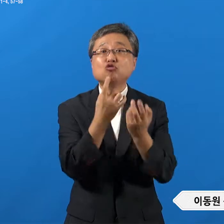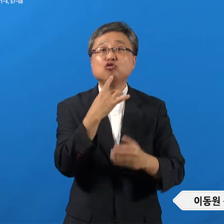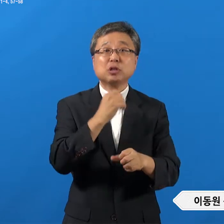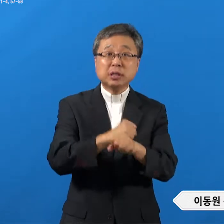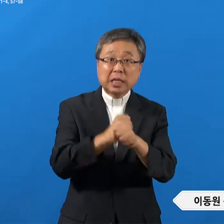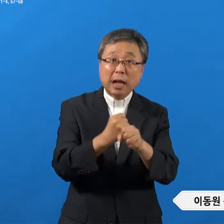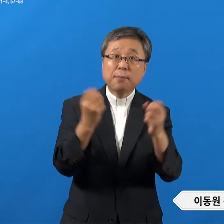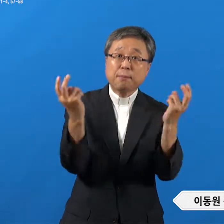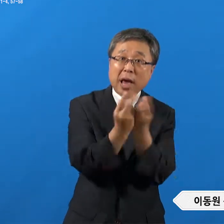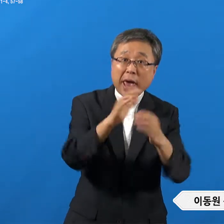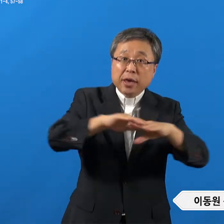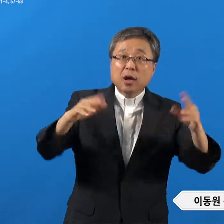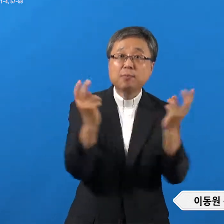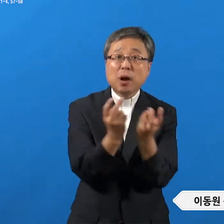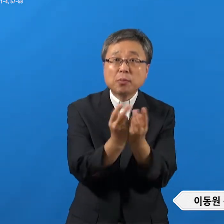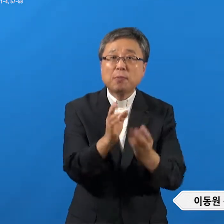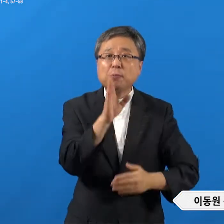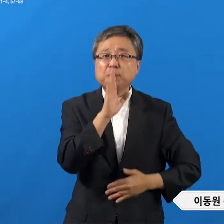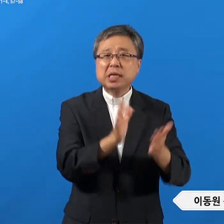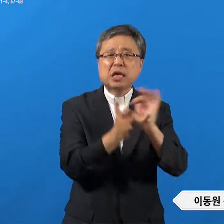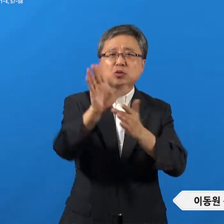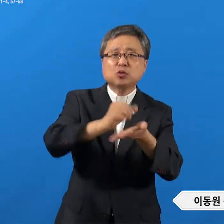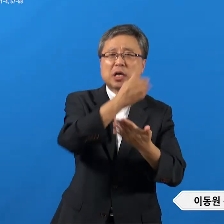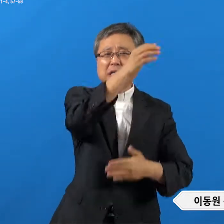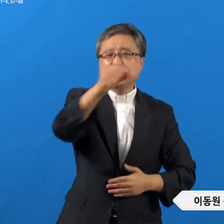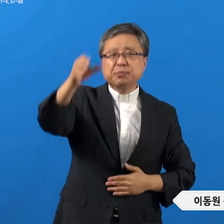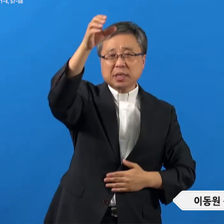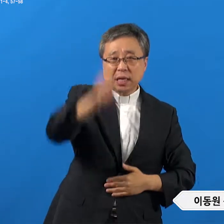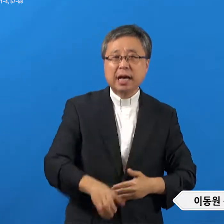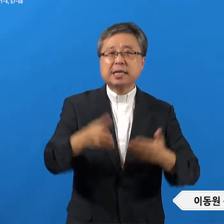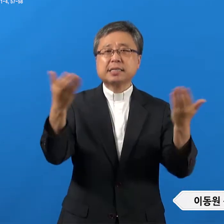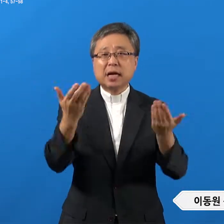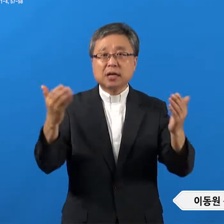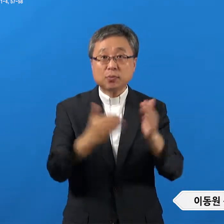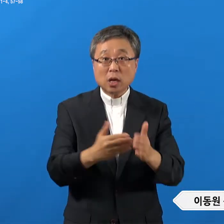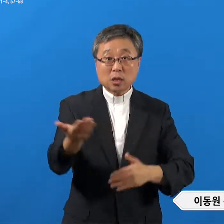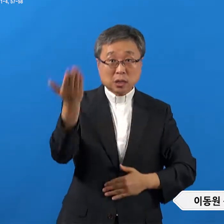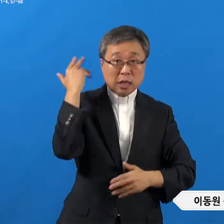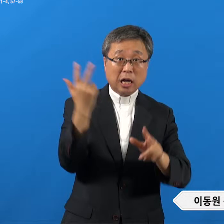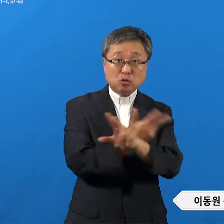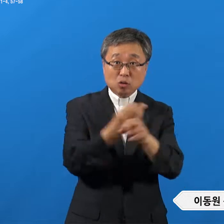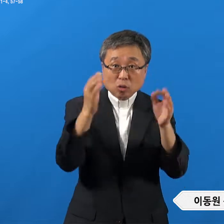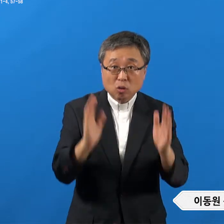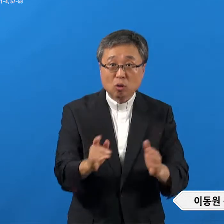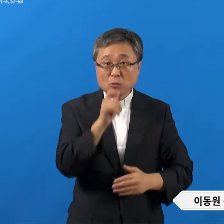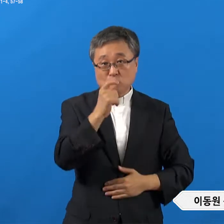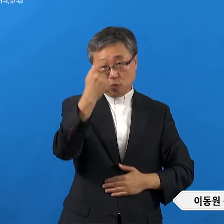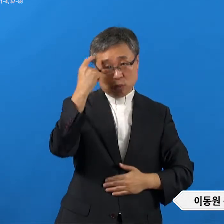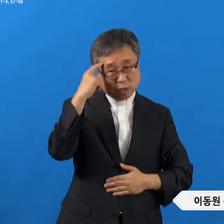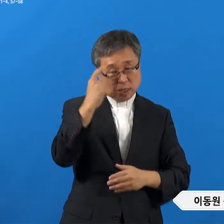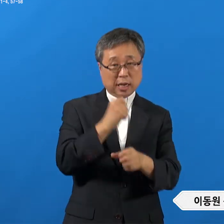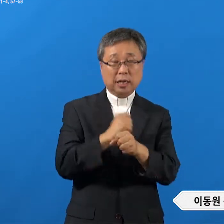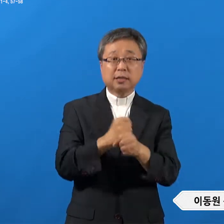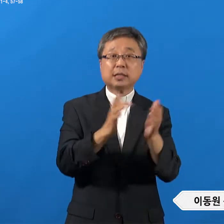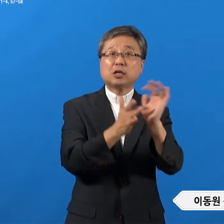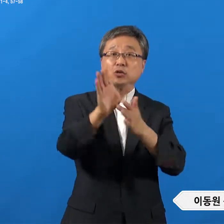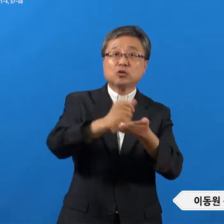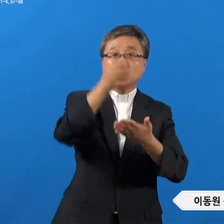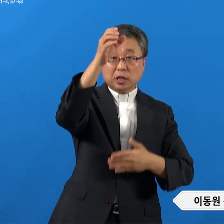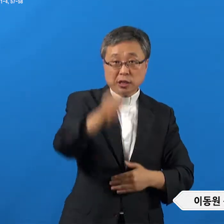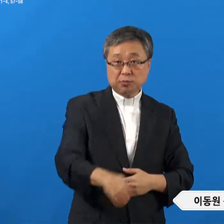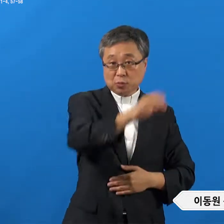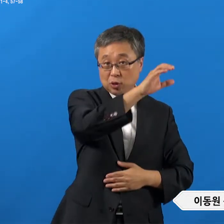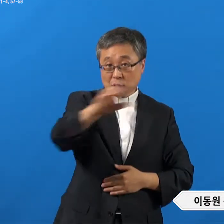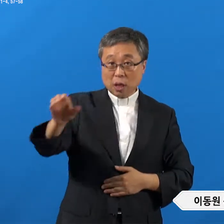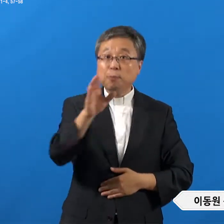처방, 그 처방이 바로 예수의 십자가 사건이었던 것입니다. 지나간 한 주간 우리가 묵상했던 예수의 십자가,